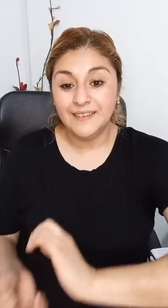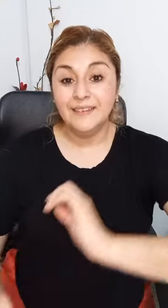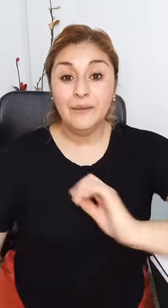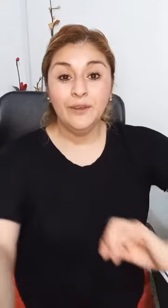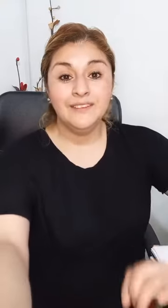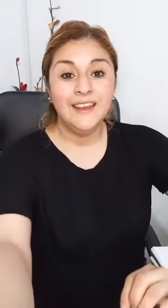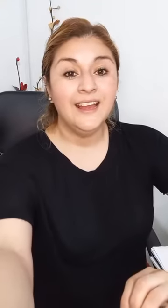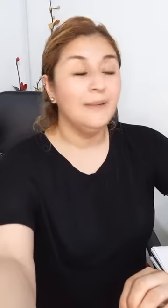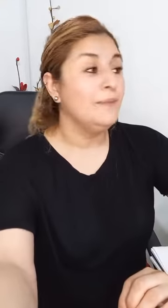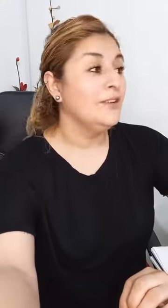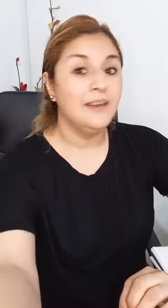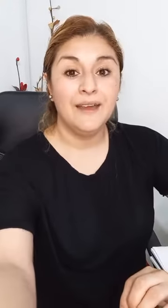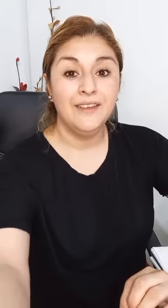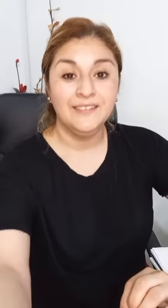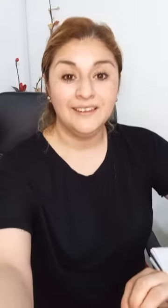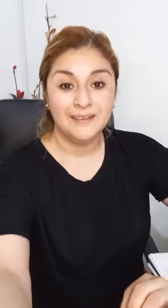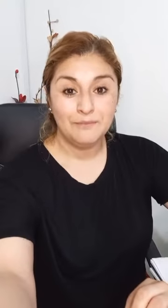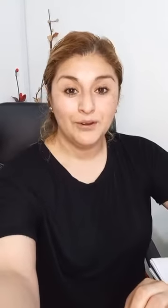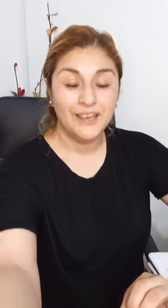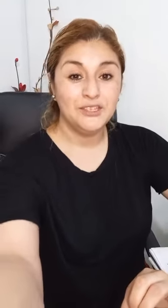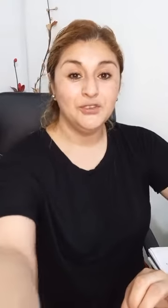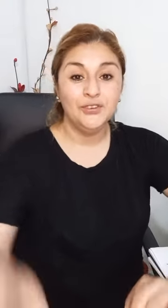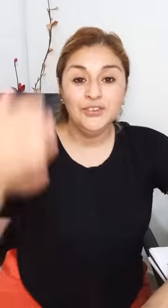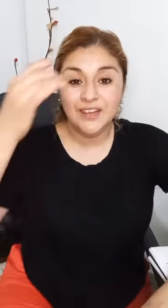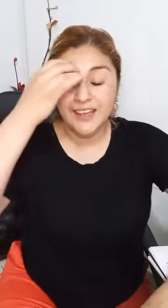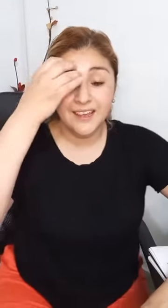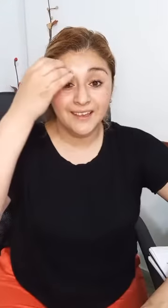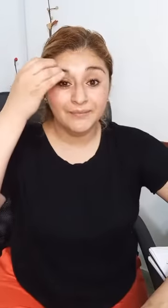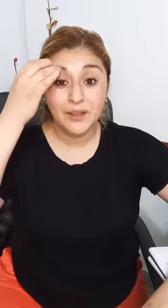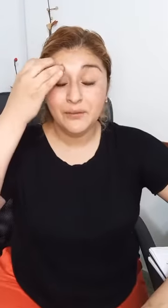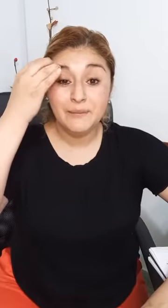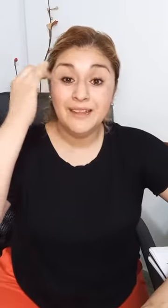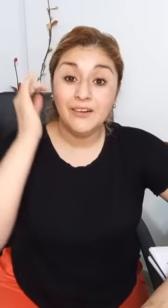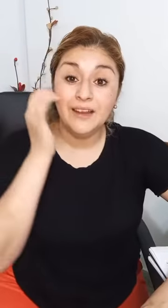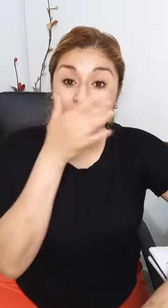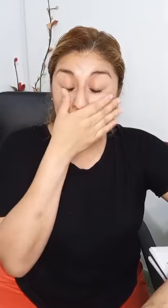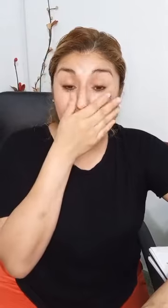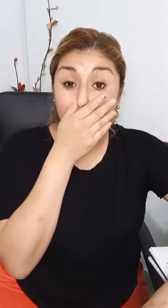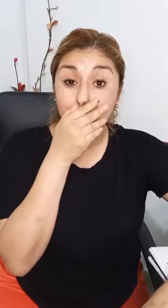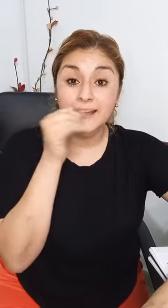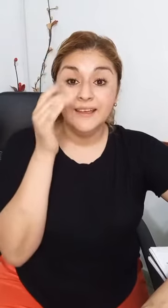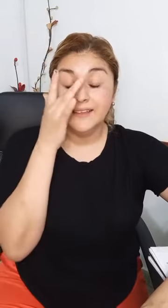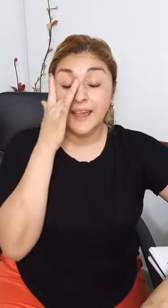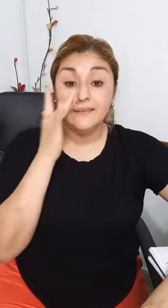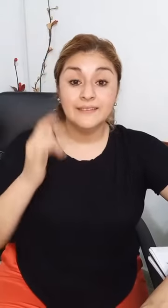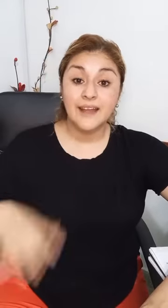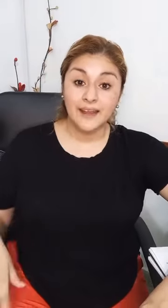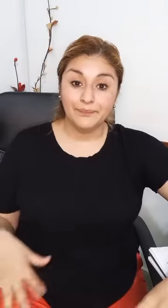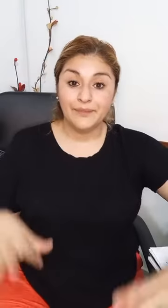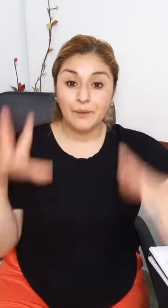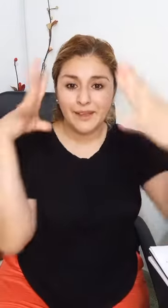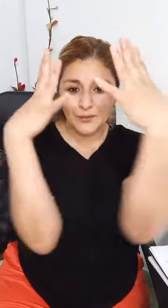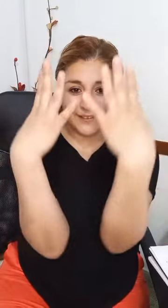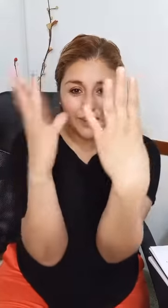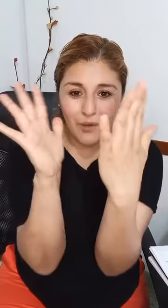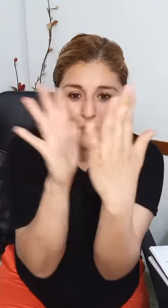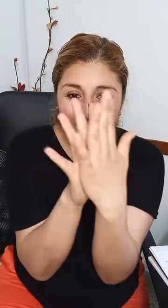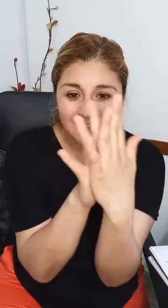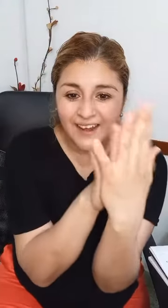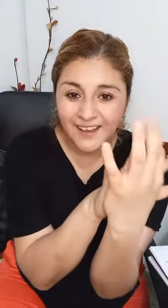Bien. Si se ven muy cerca, les pido que me avisen porque yo tengo un temita con la cámara. Después